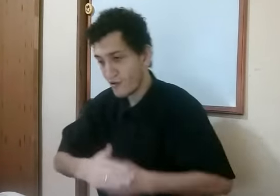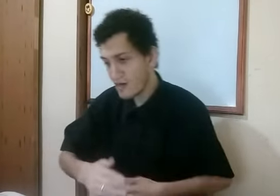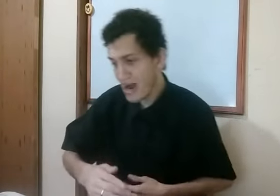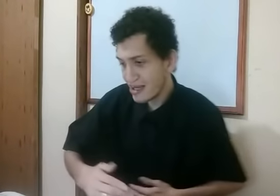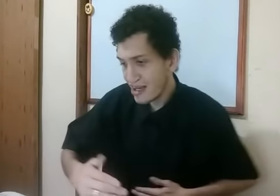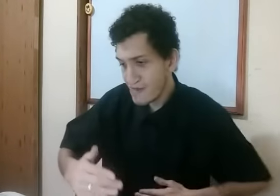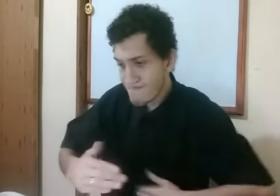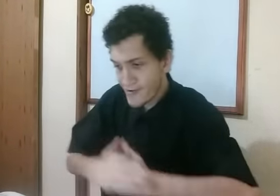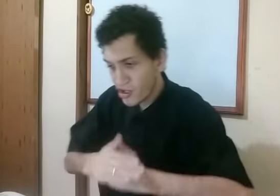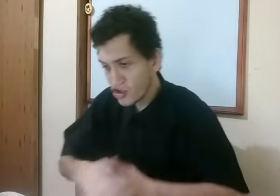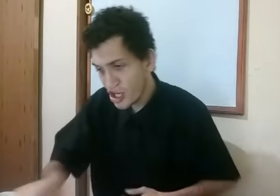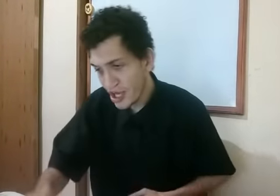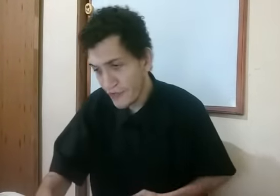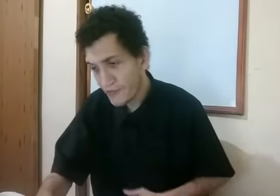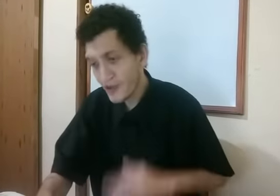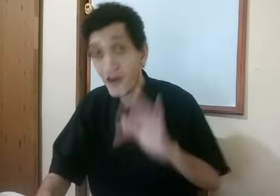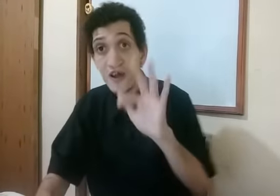A barriga cheia.